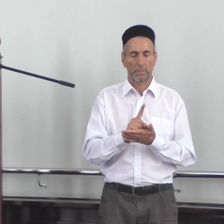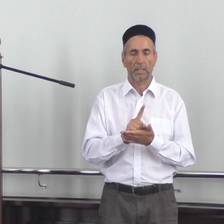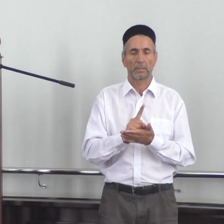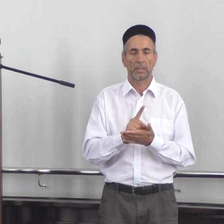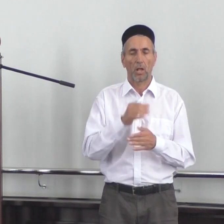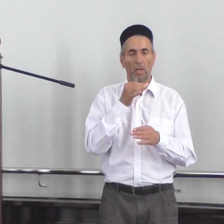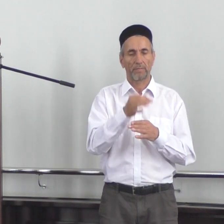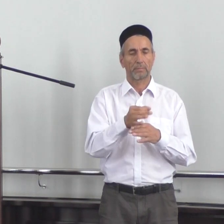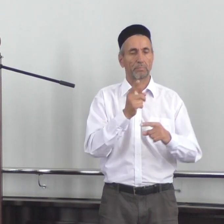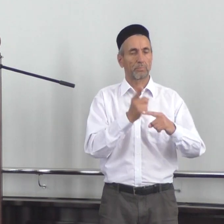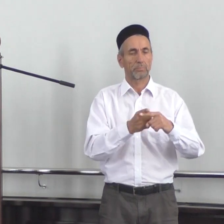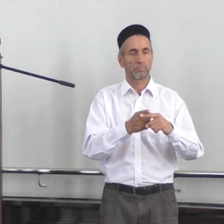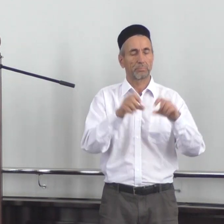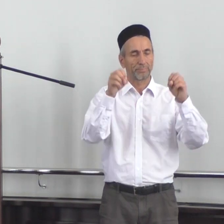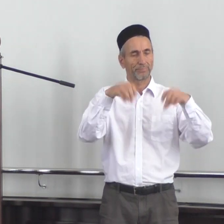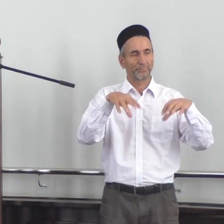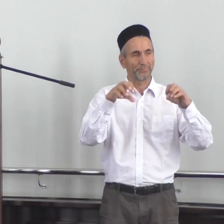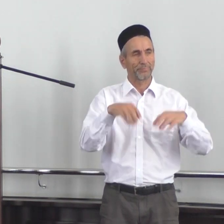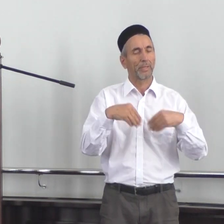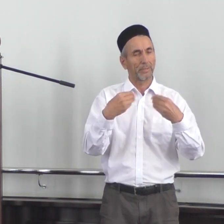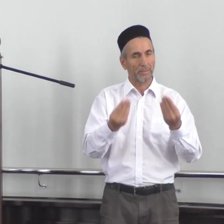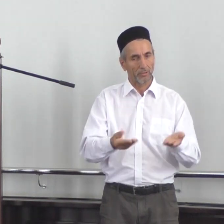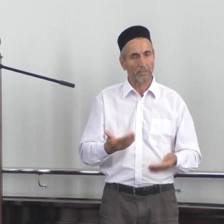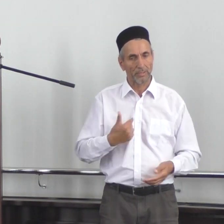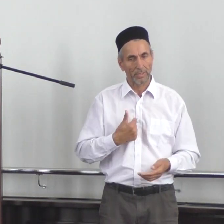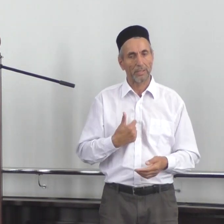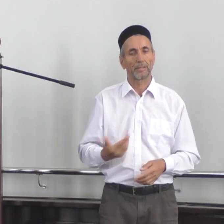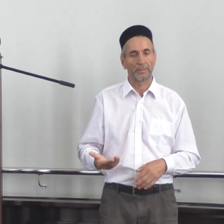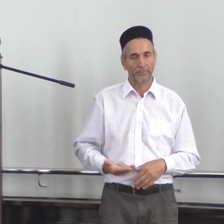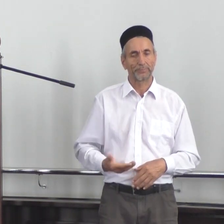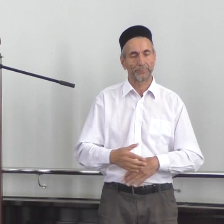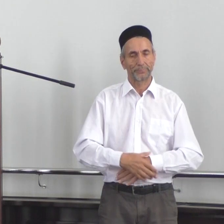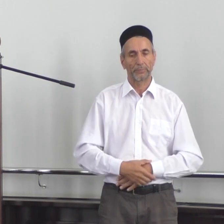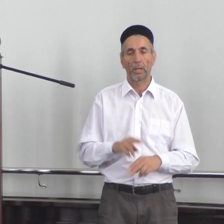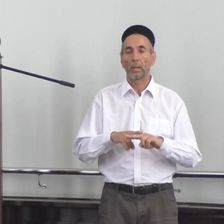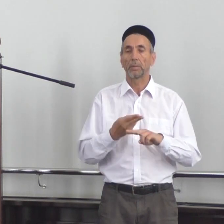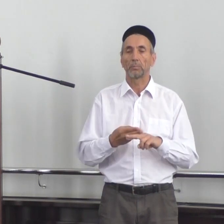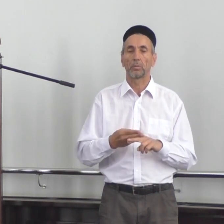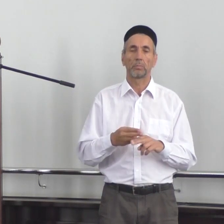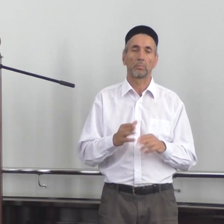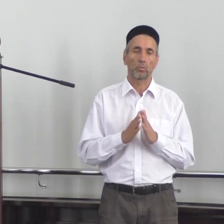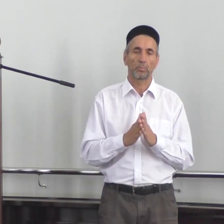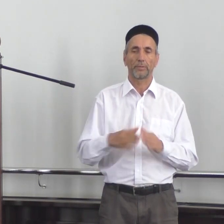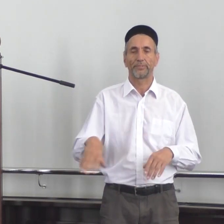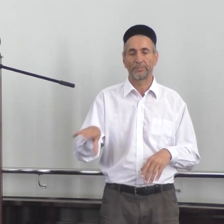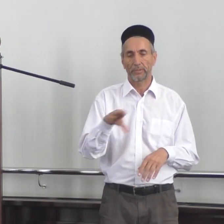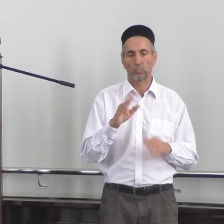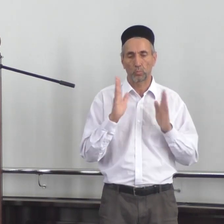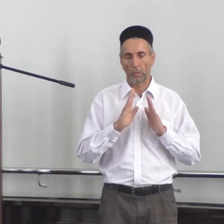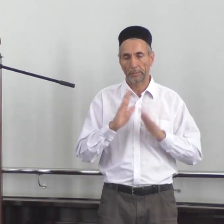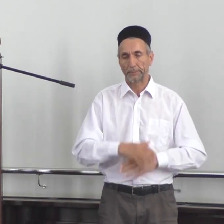инде ул калиптә һәм дөньяда ул һәр вакыт күренә. Шуның өчен җәмәгать